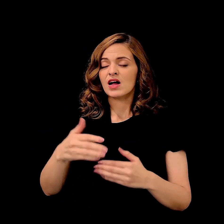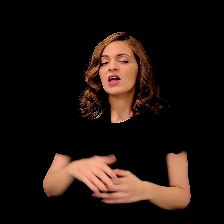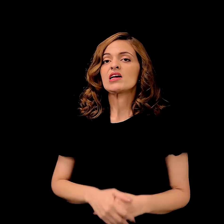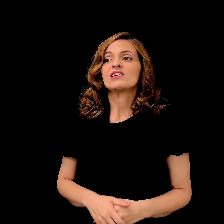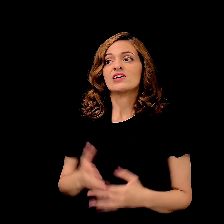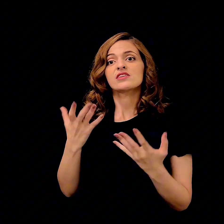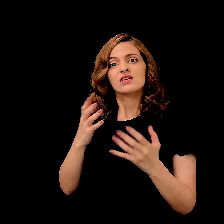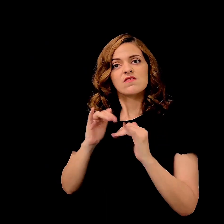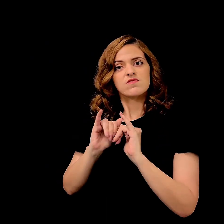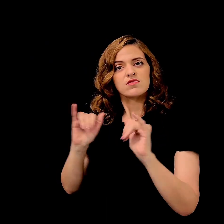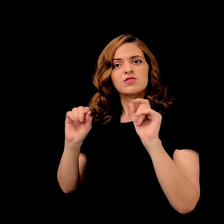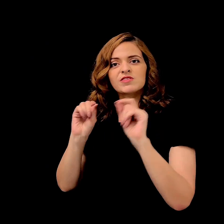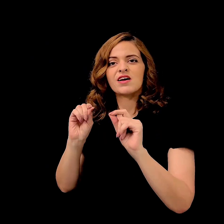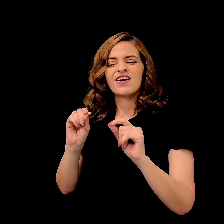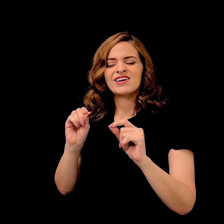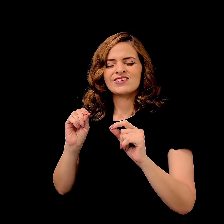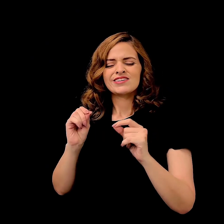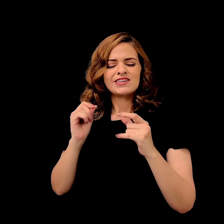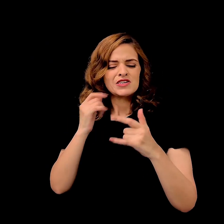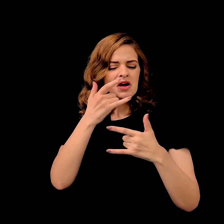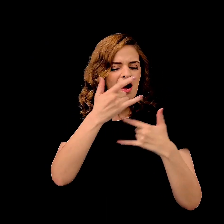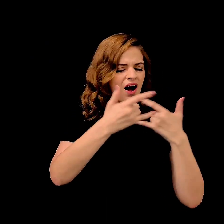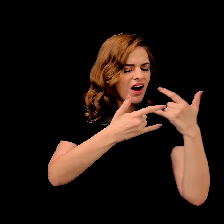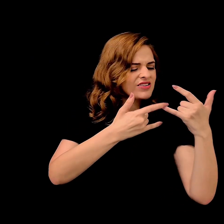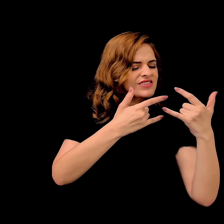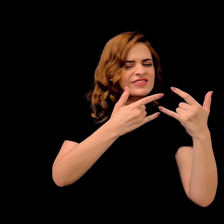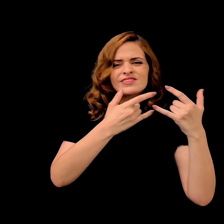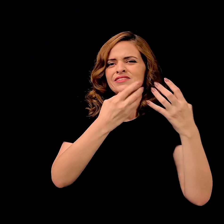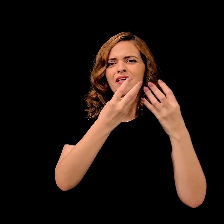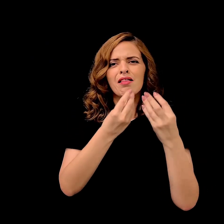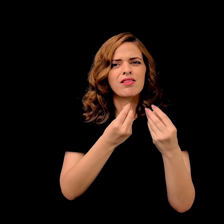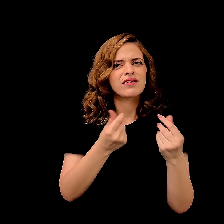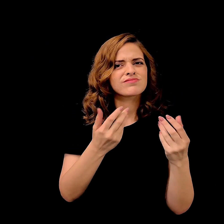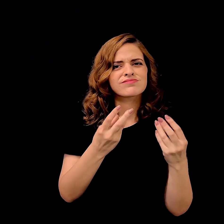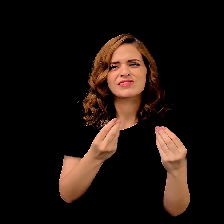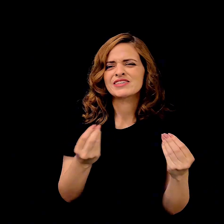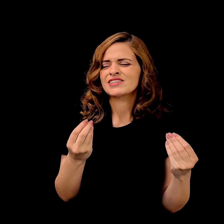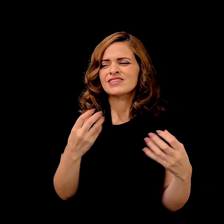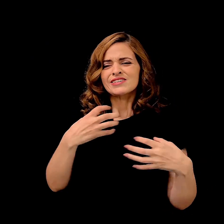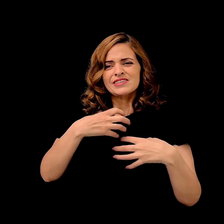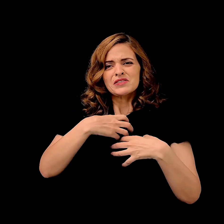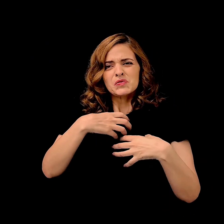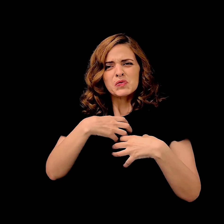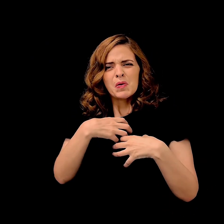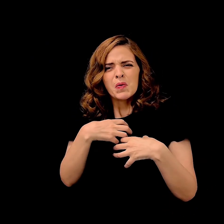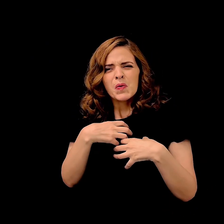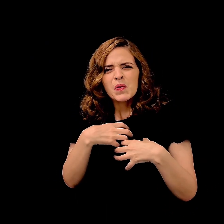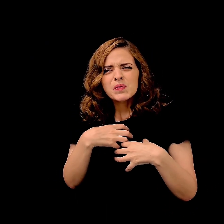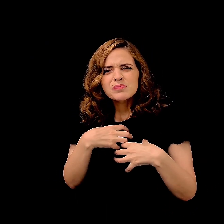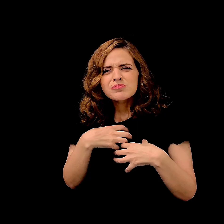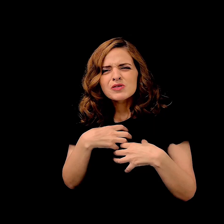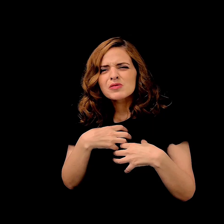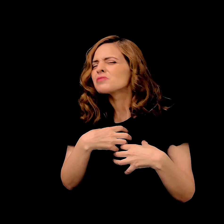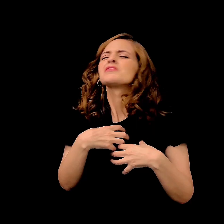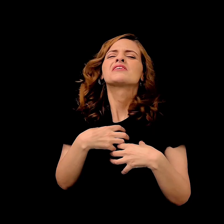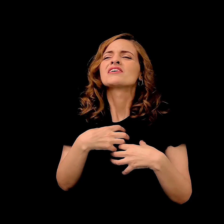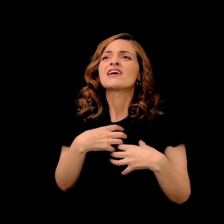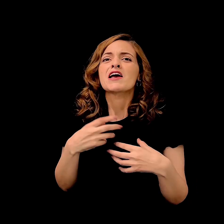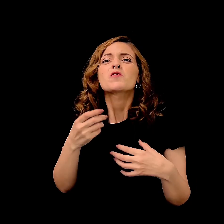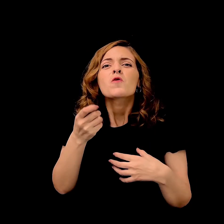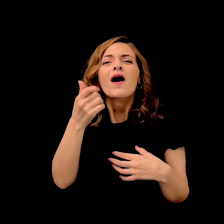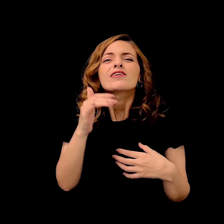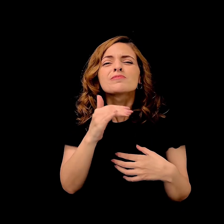os prazeres já não havia nele, né? Ele sentia a morte, porque não